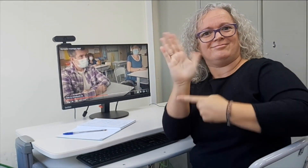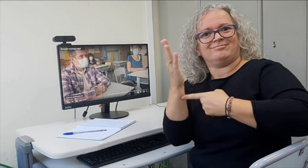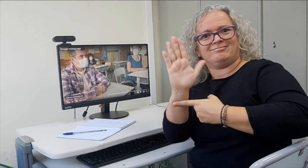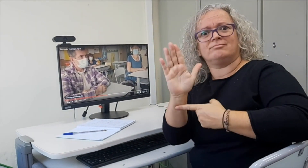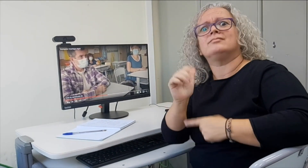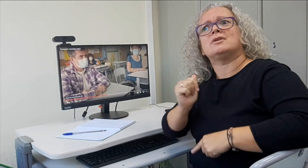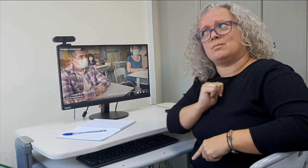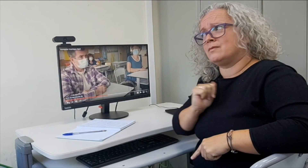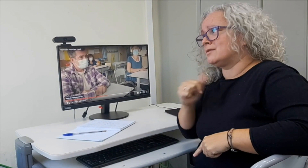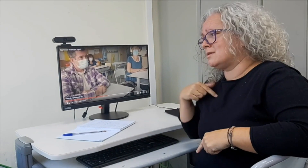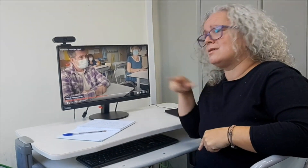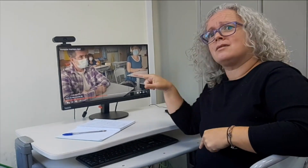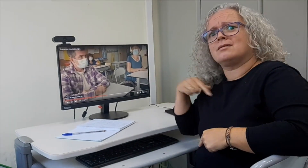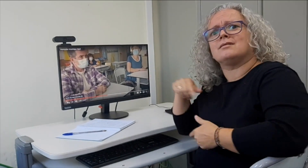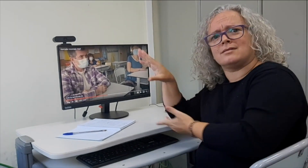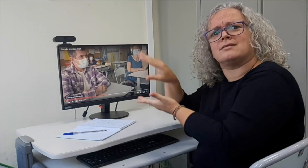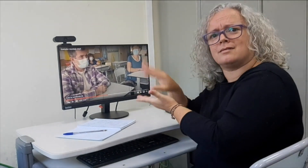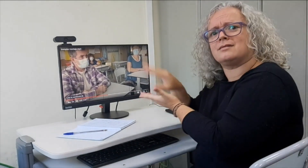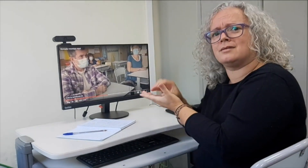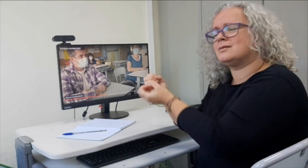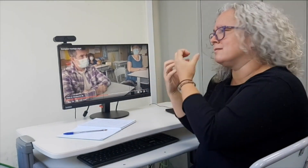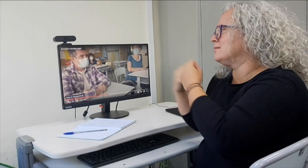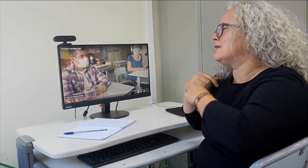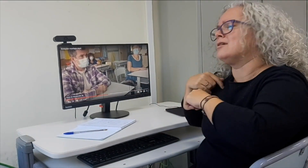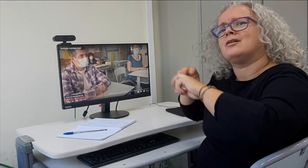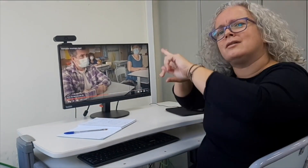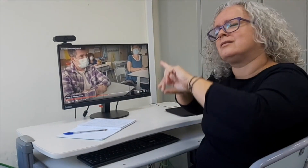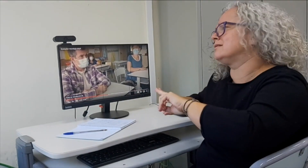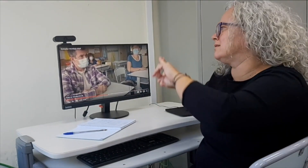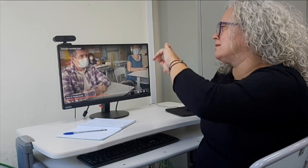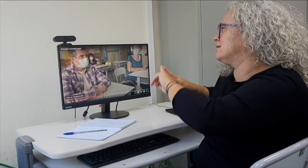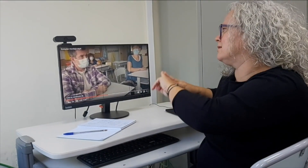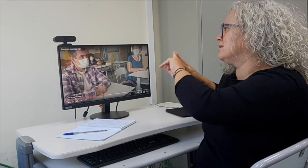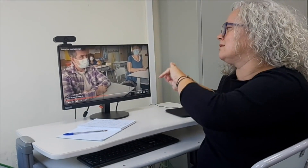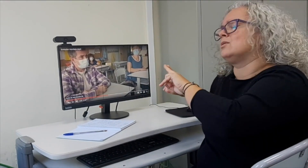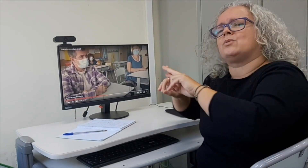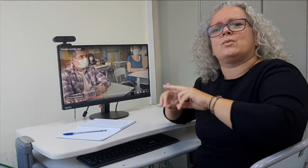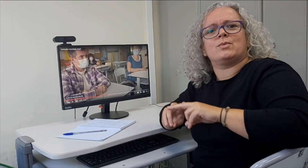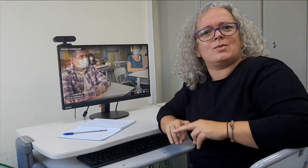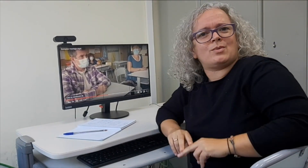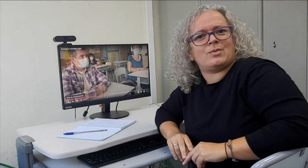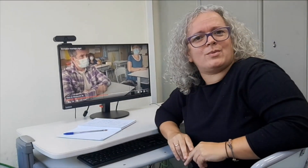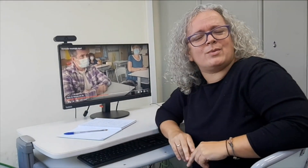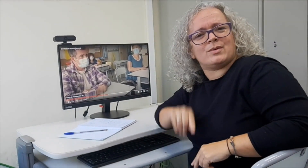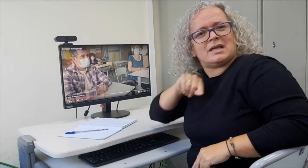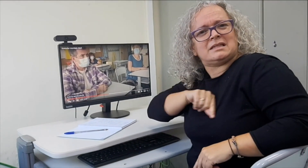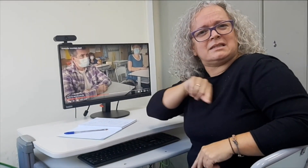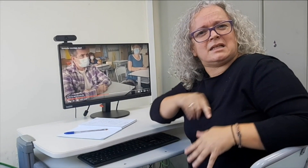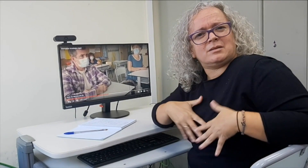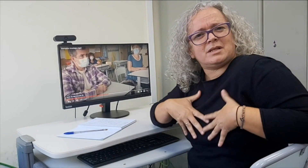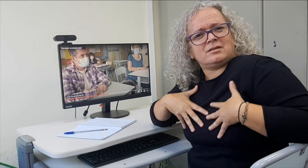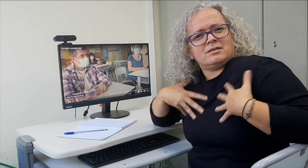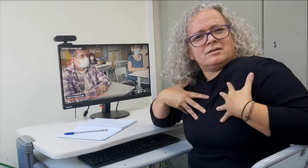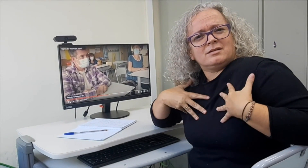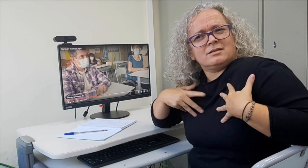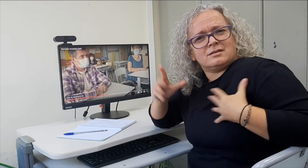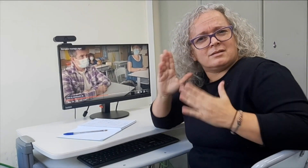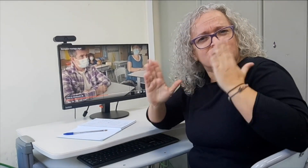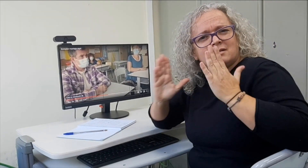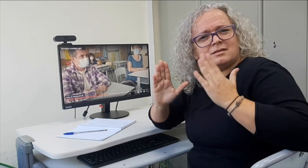este sufrimiento de las personas sordas y lo han dramatizado. Yo he recogido estas dramatizaciones, las he analizado